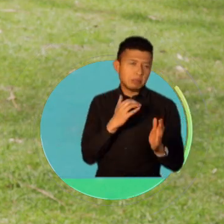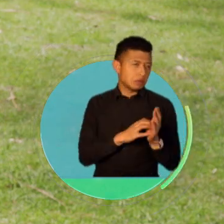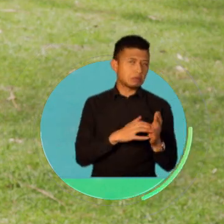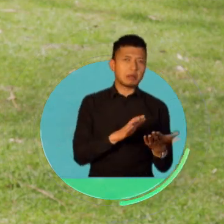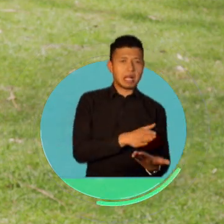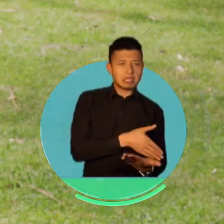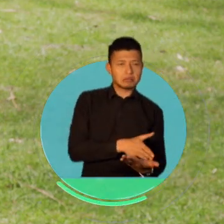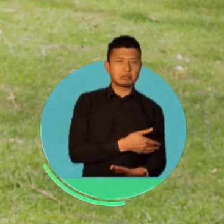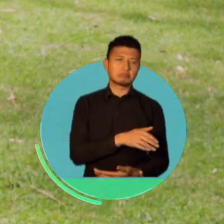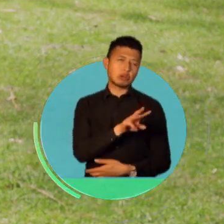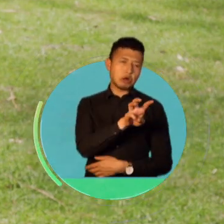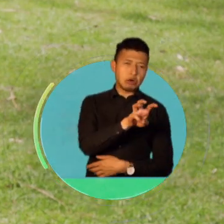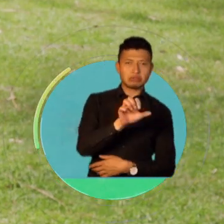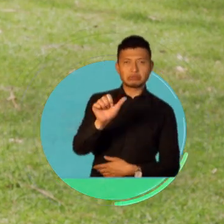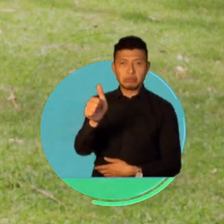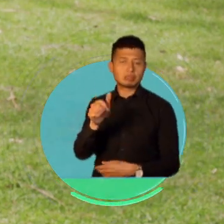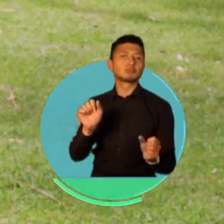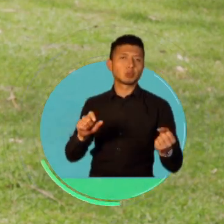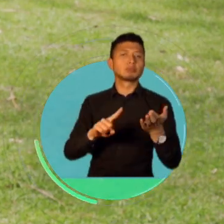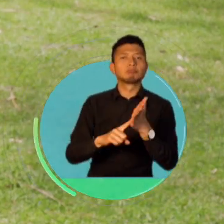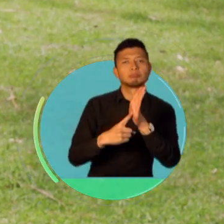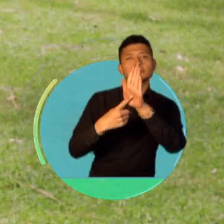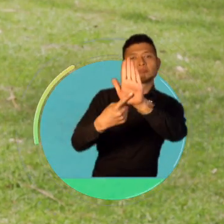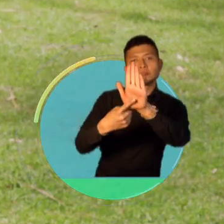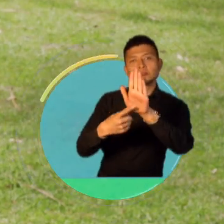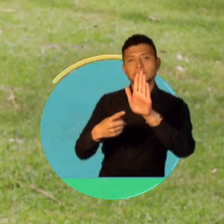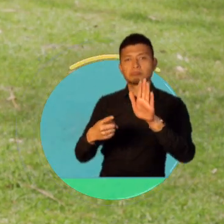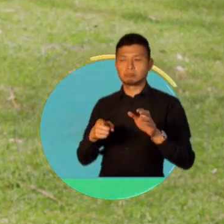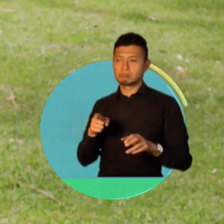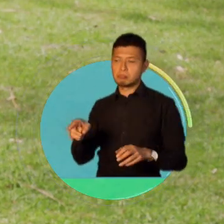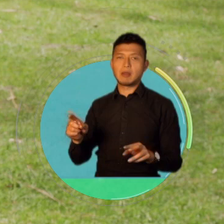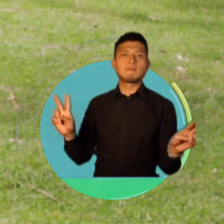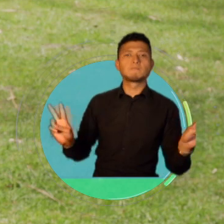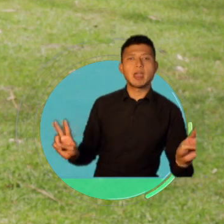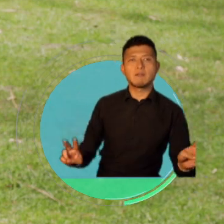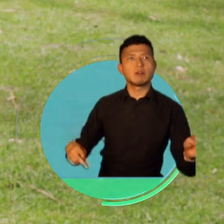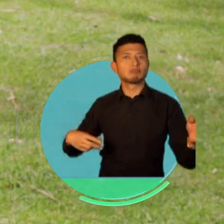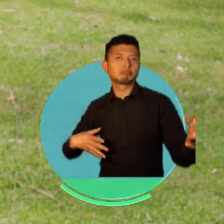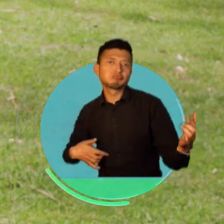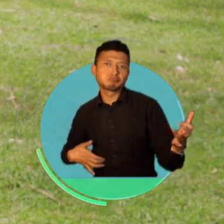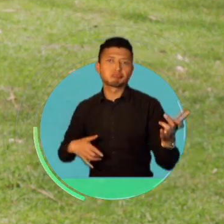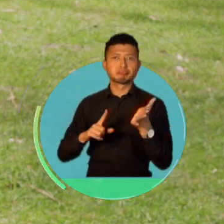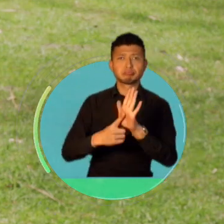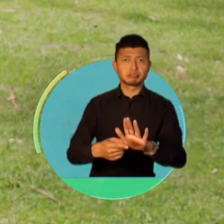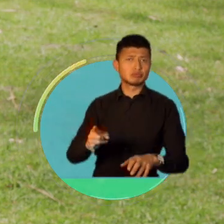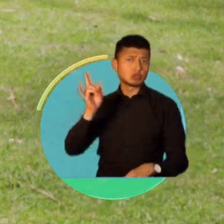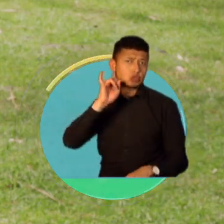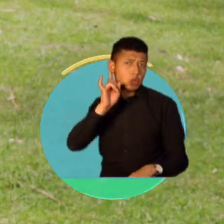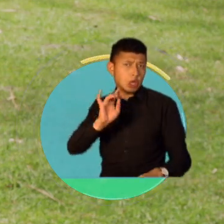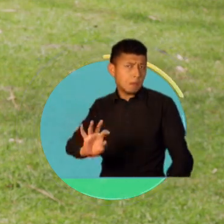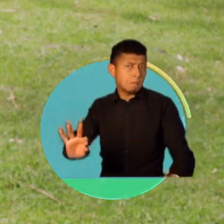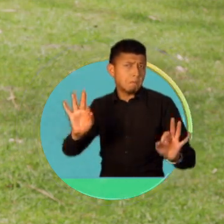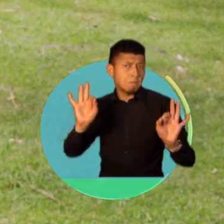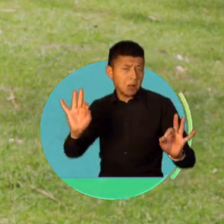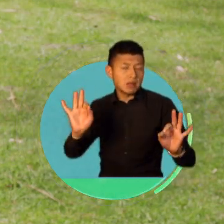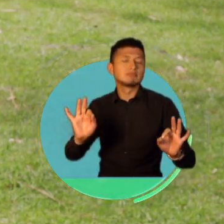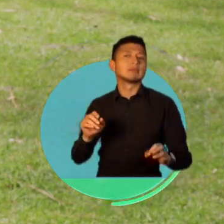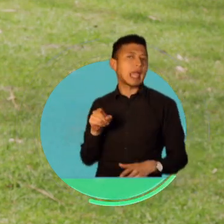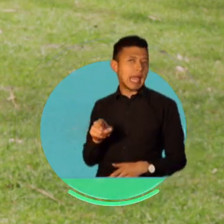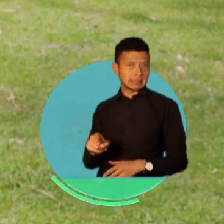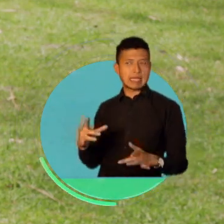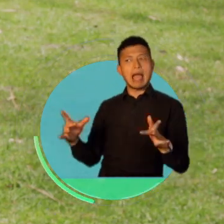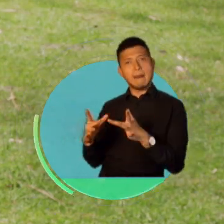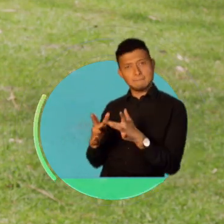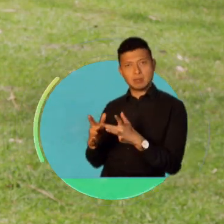de 8 o 10 canciones inéditas puede presentarse se hace el toque en vivo con excelente calidad de sonido y